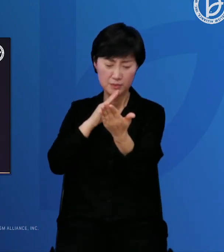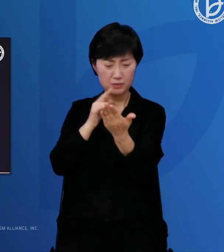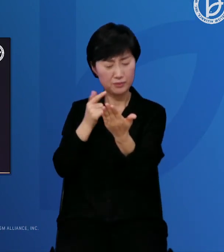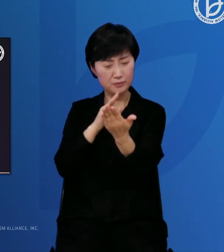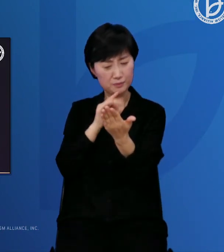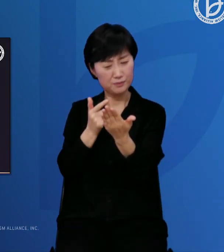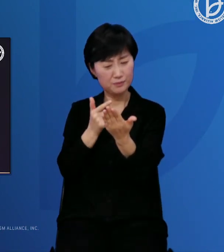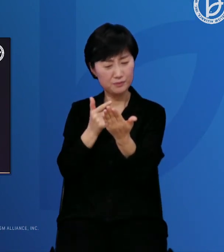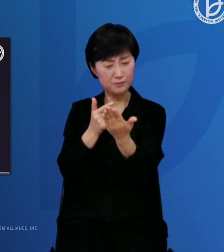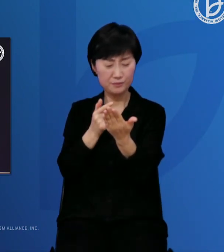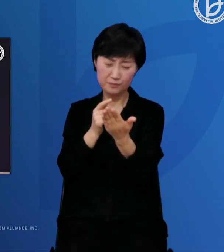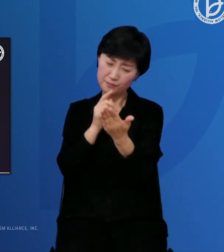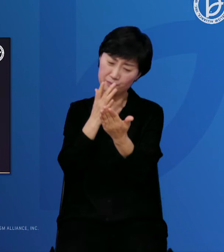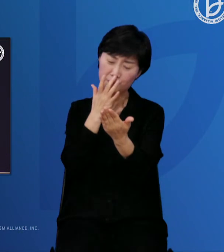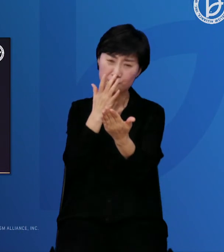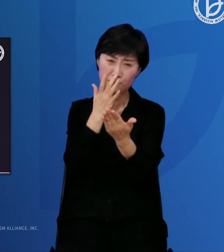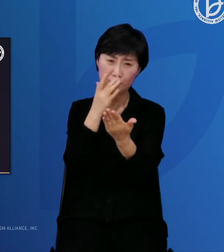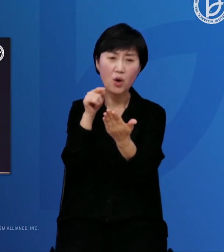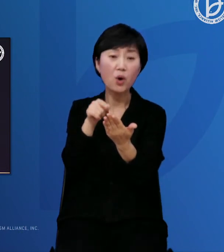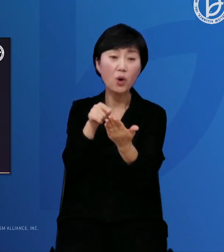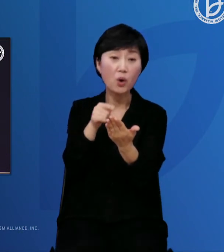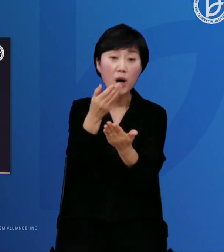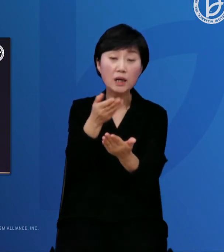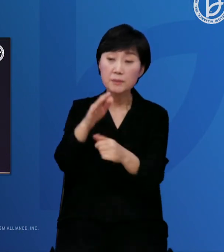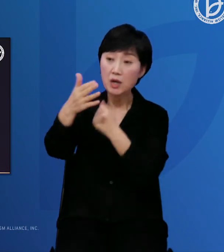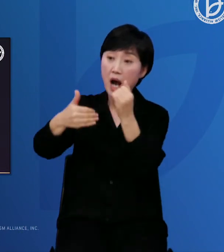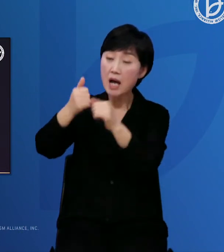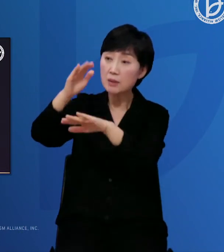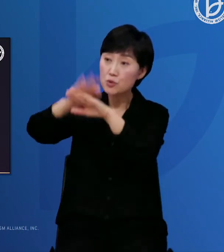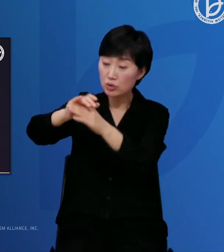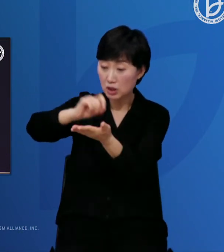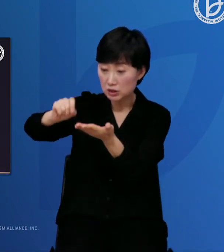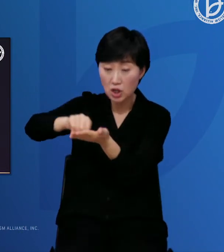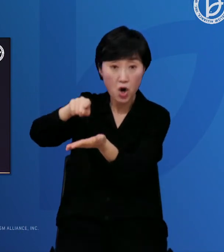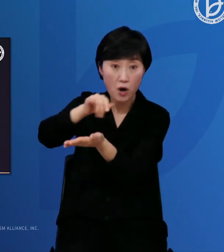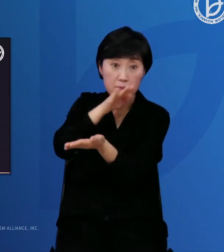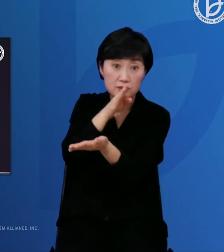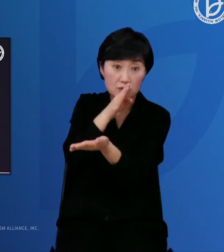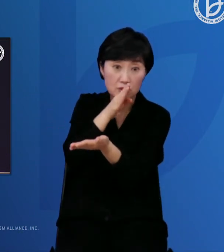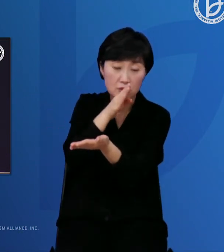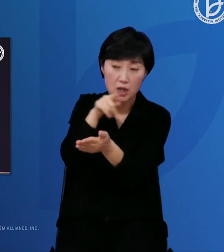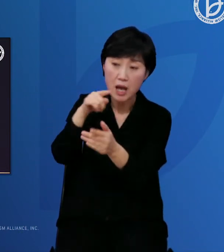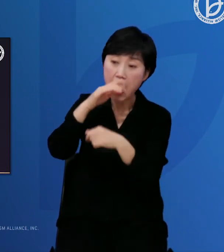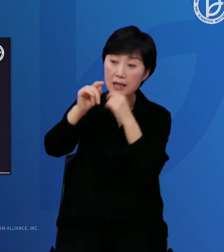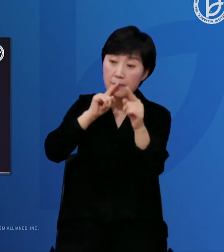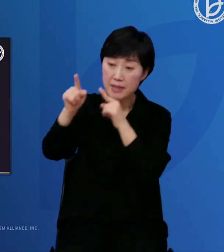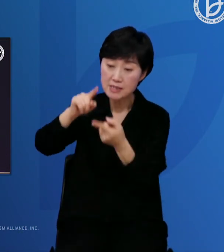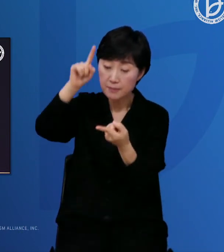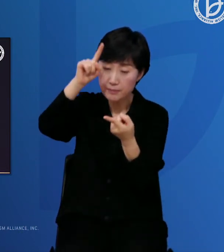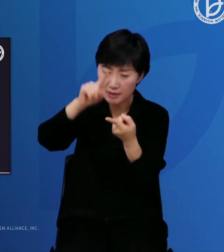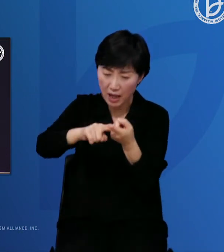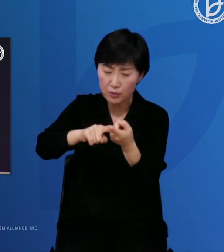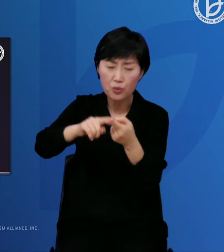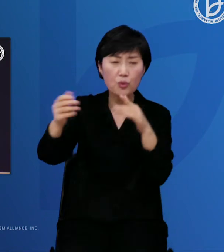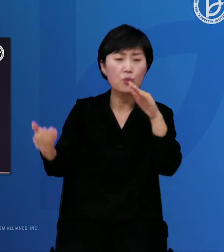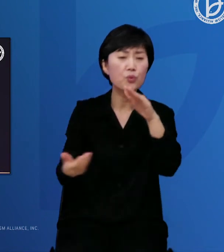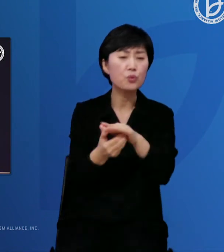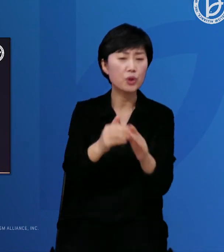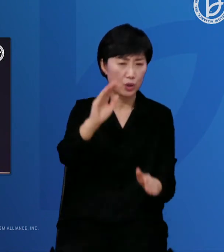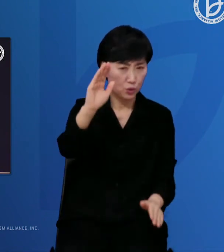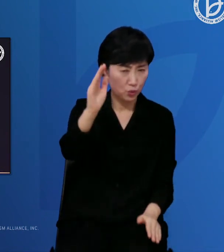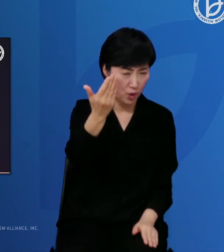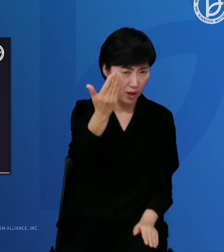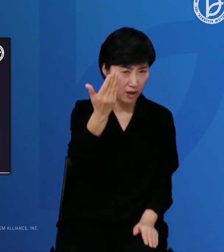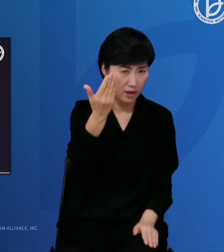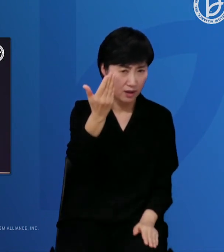Bible records content that we find incomprehensible. Which is right then? 말씀대로 다 되어졌습니다. Everything happens according to the word. 이때